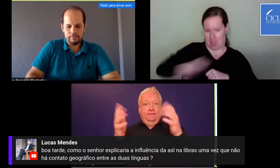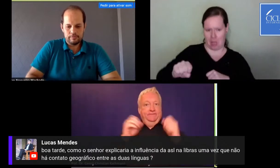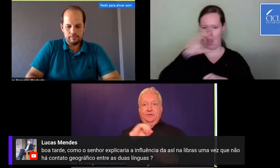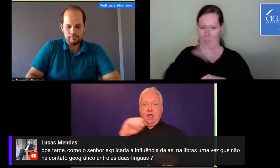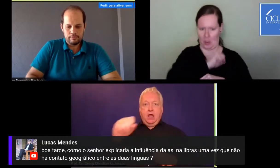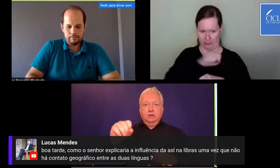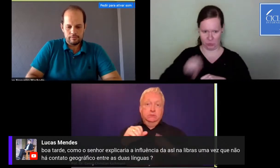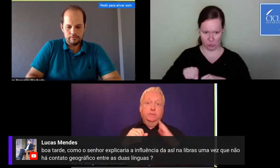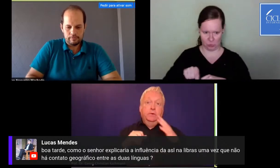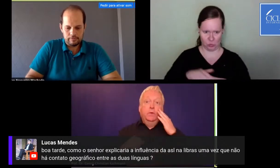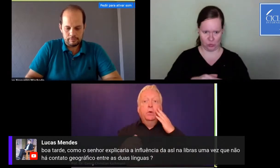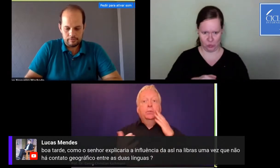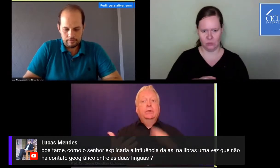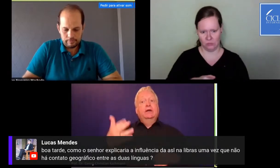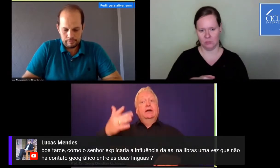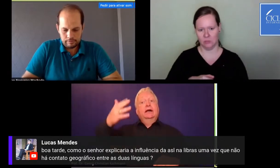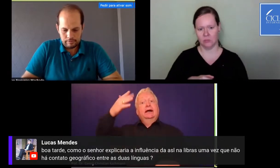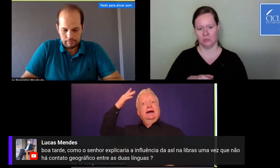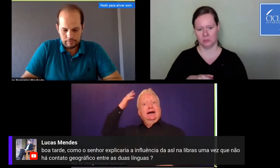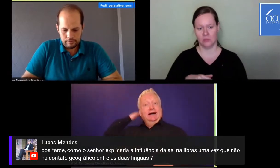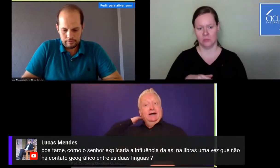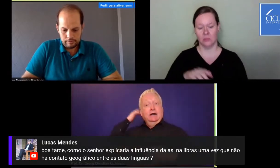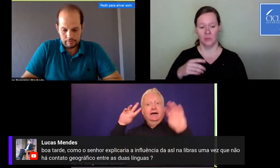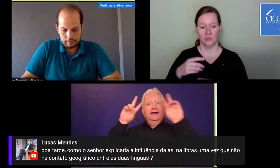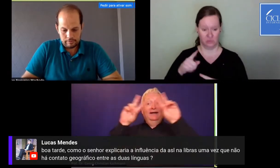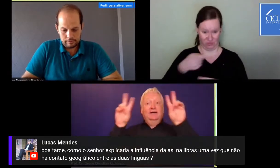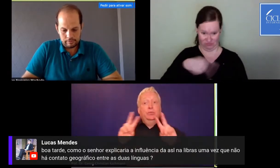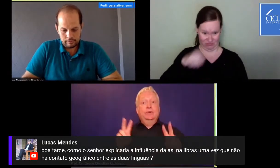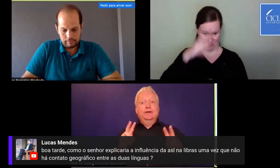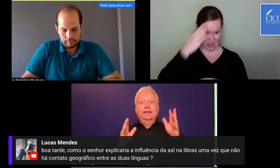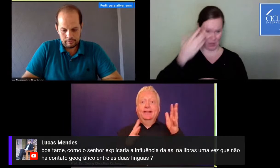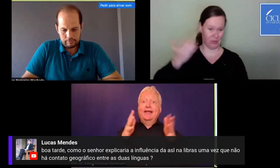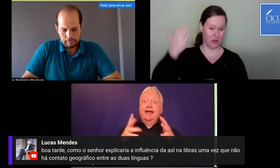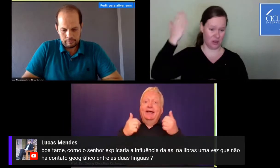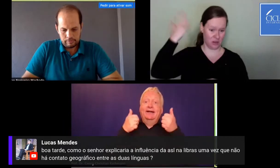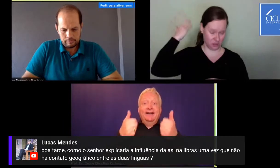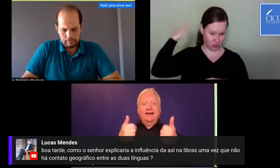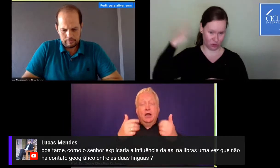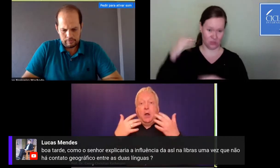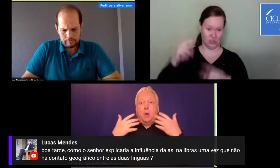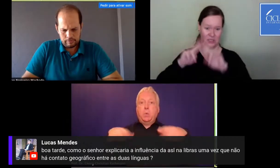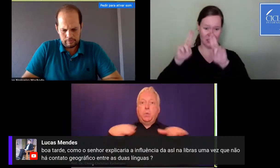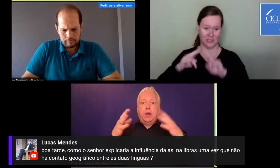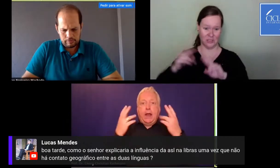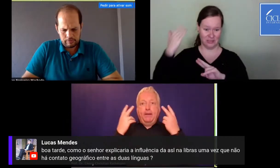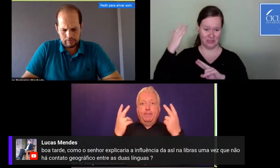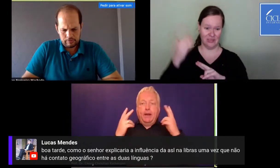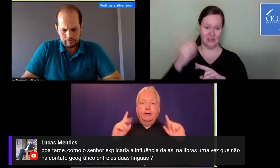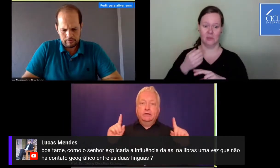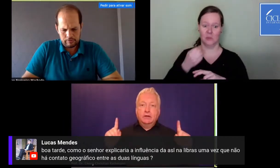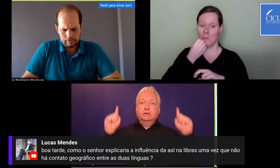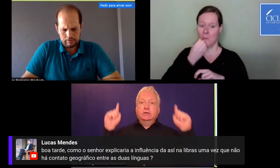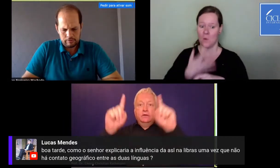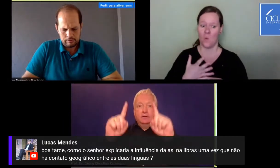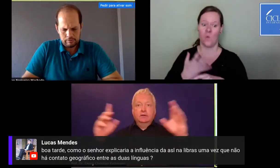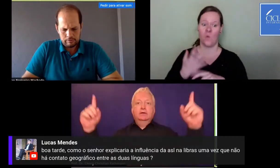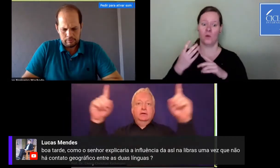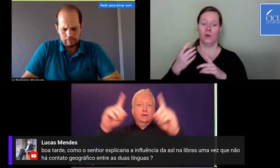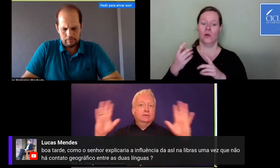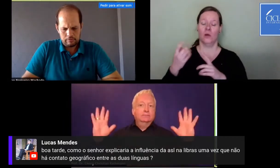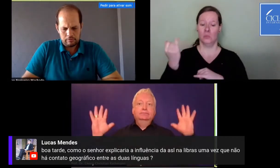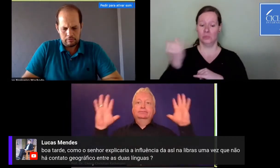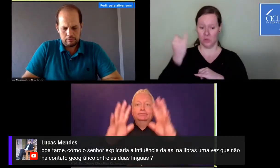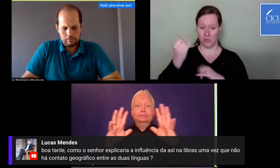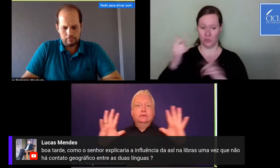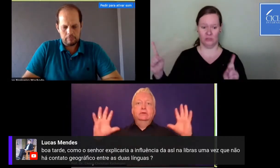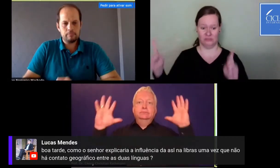dessas línguas. Então, rapidamente, os surdos acabam tendo essa influência, né? A língua de sinais